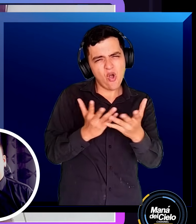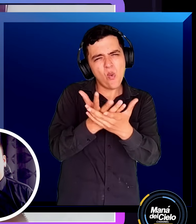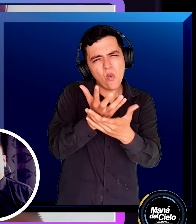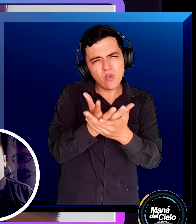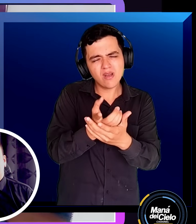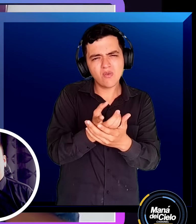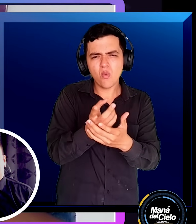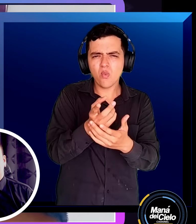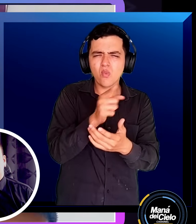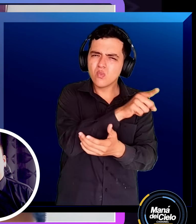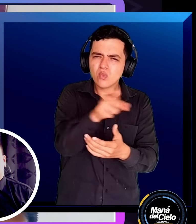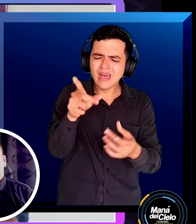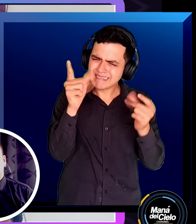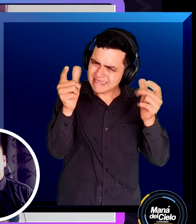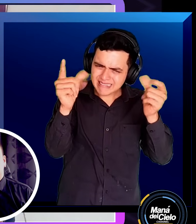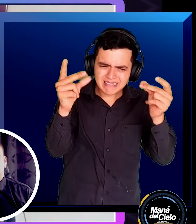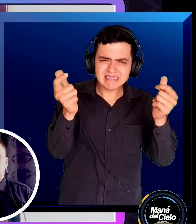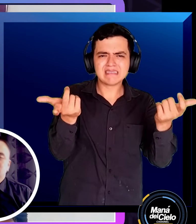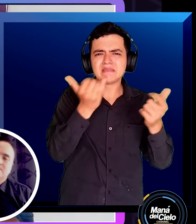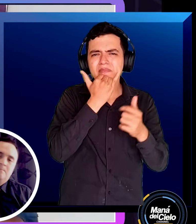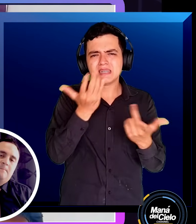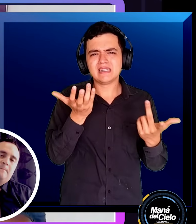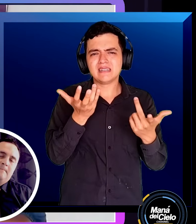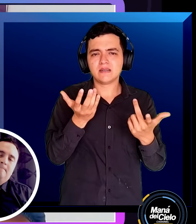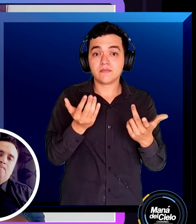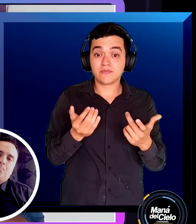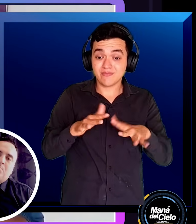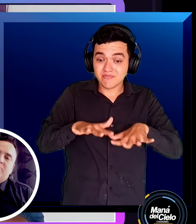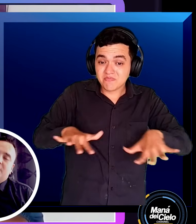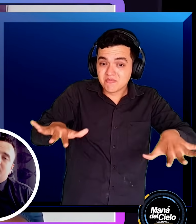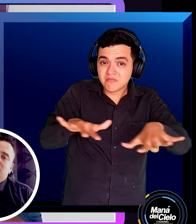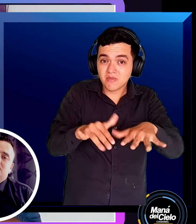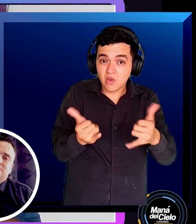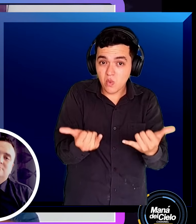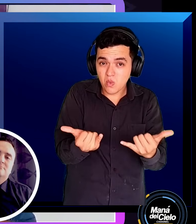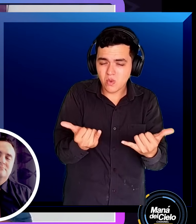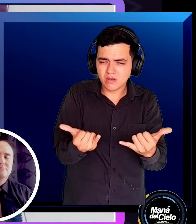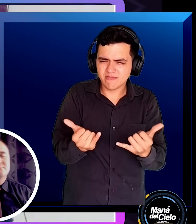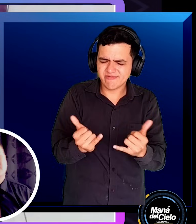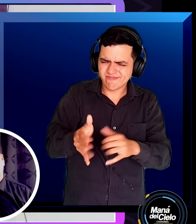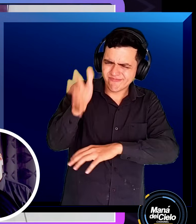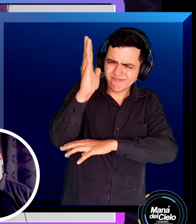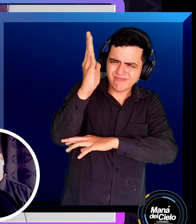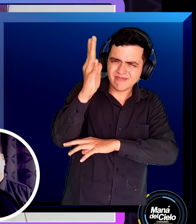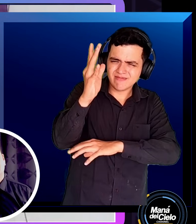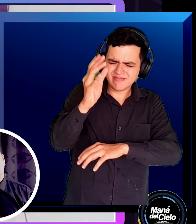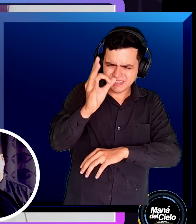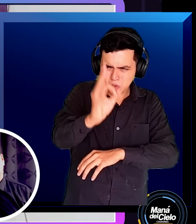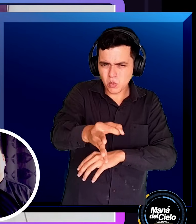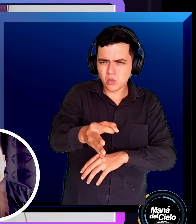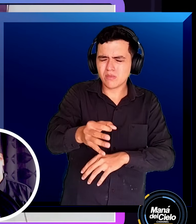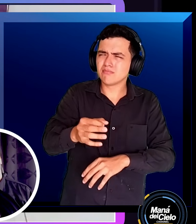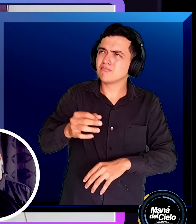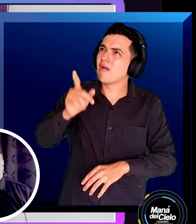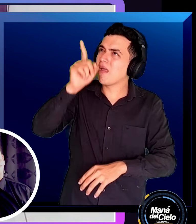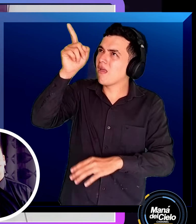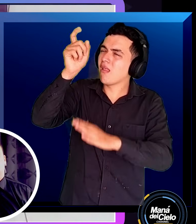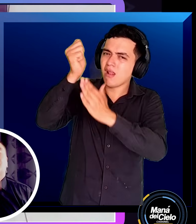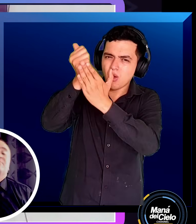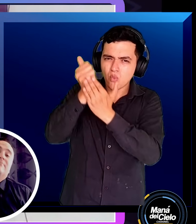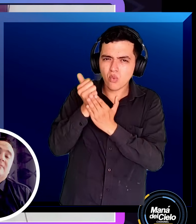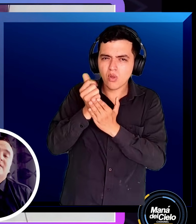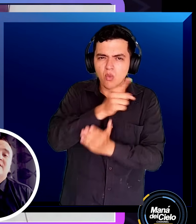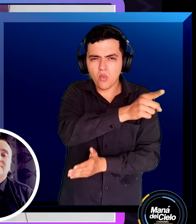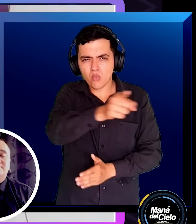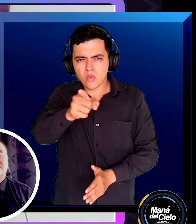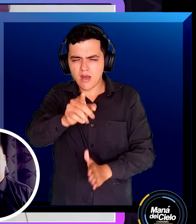ayúdanos. Y claro, cuando ellos cayeron en cuenta, dijeron: ¿verdad? Estos griegos tienen razón. Bueno,